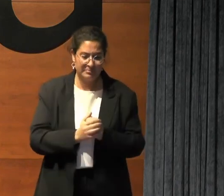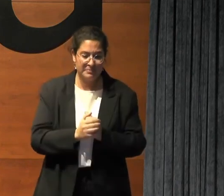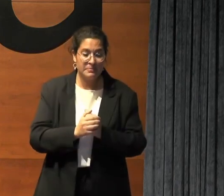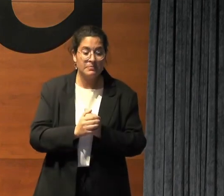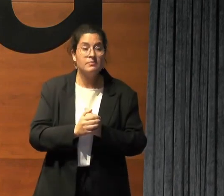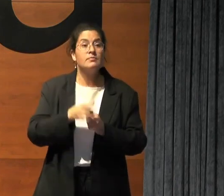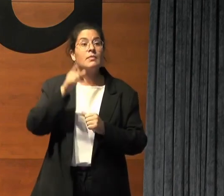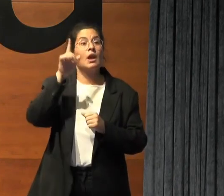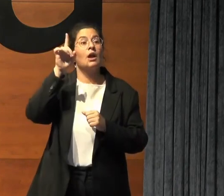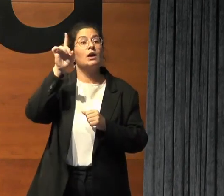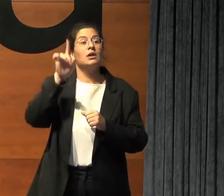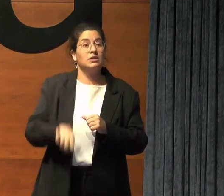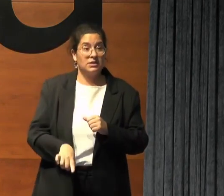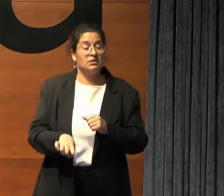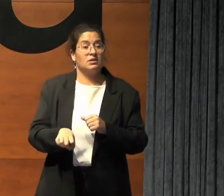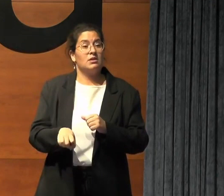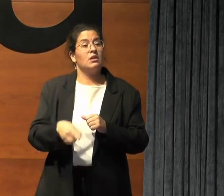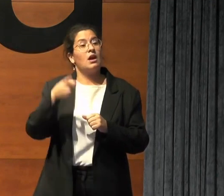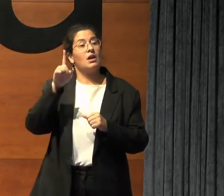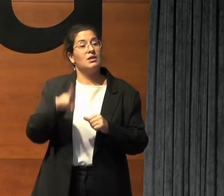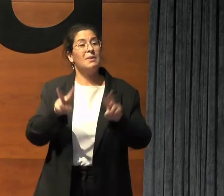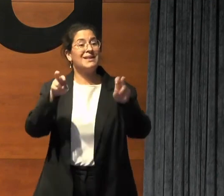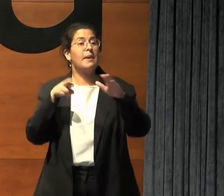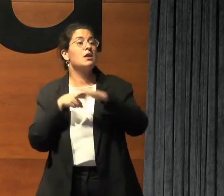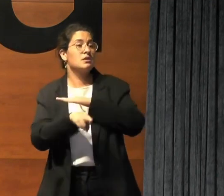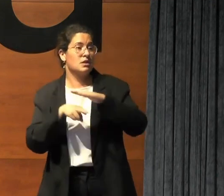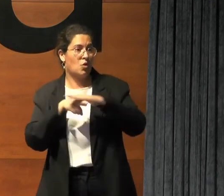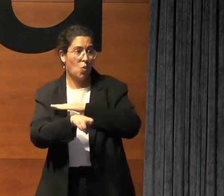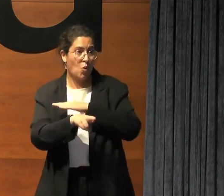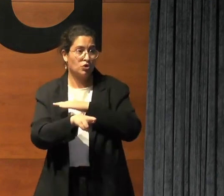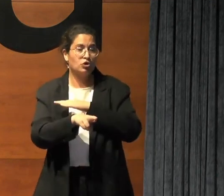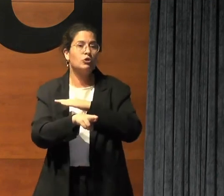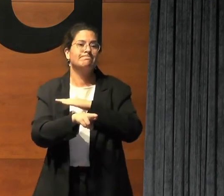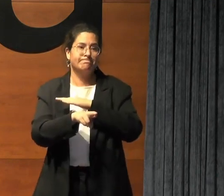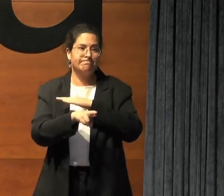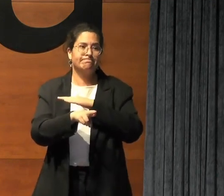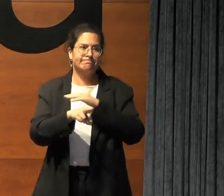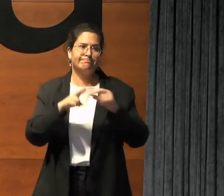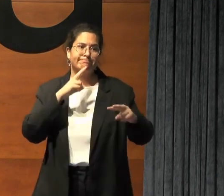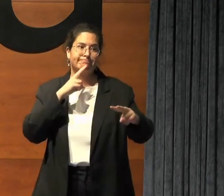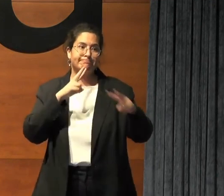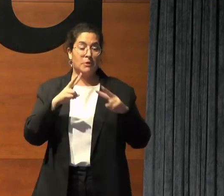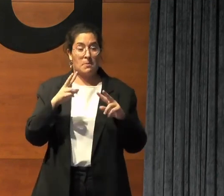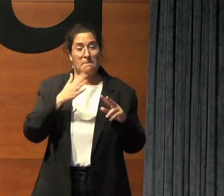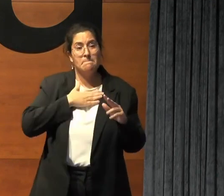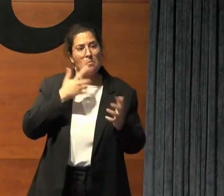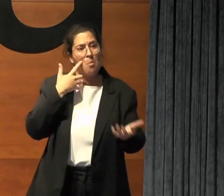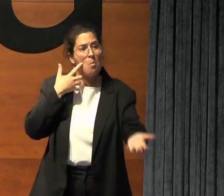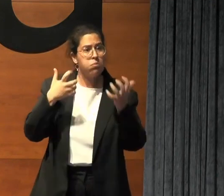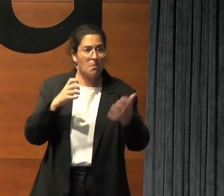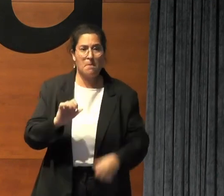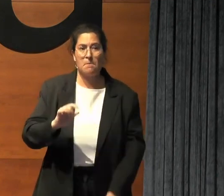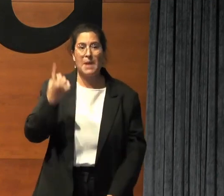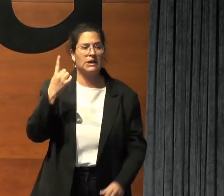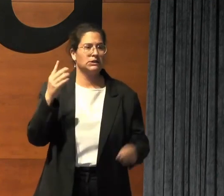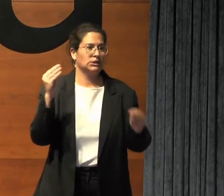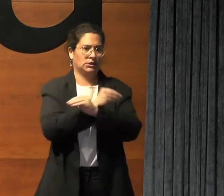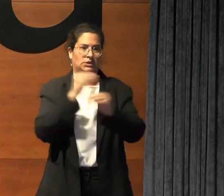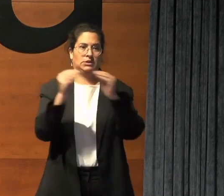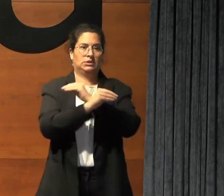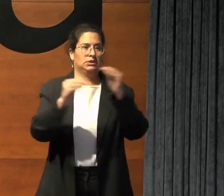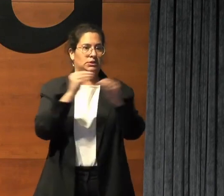otras investigaciones también se ha coincidido en estas conclusiones. Y también, sobre todo, por la falta de contar con